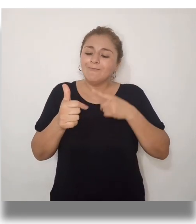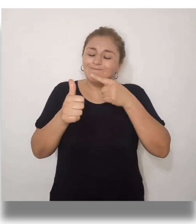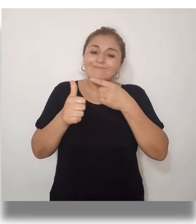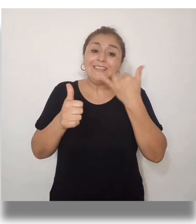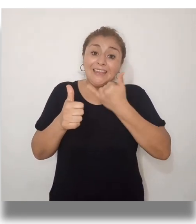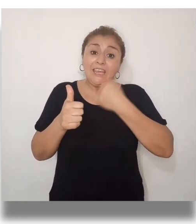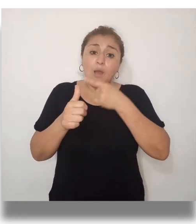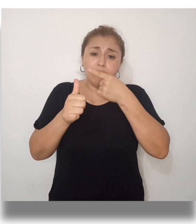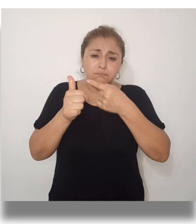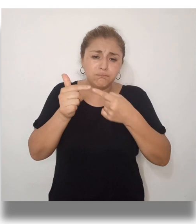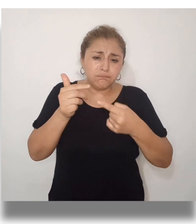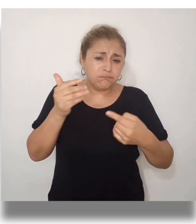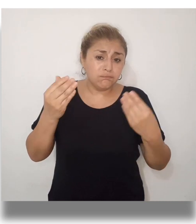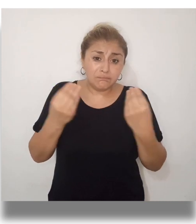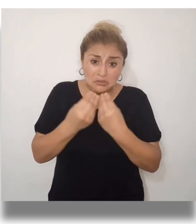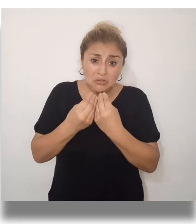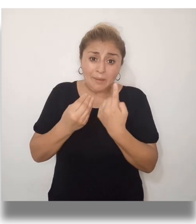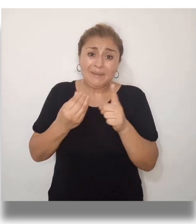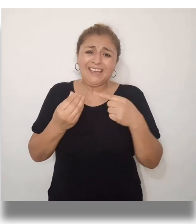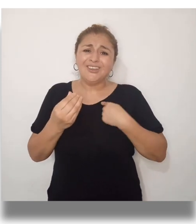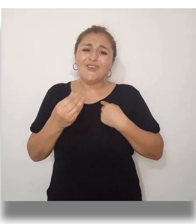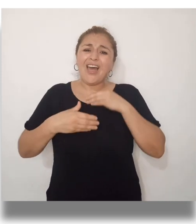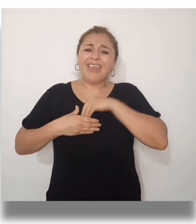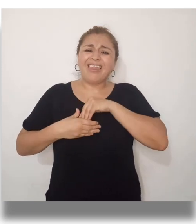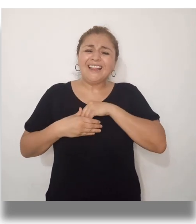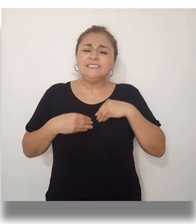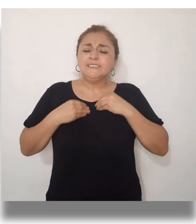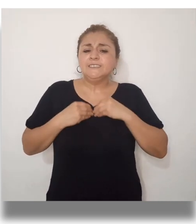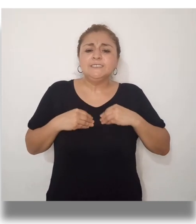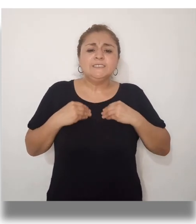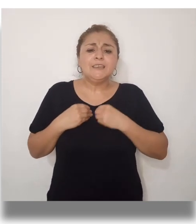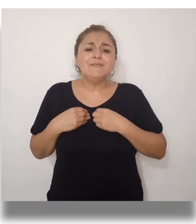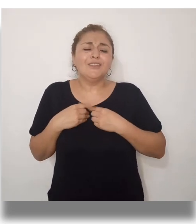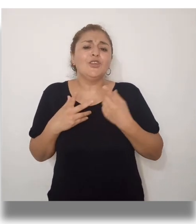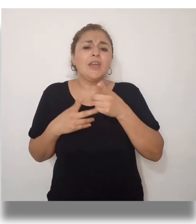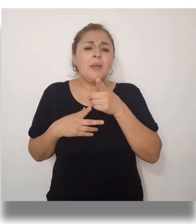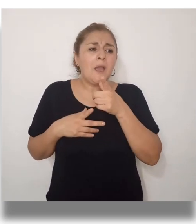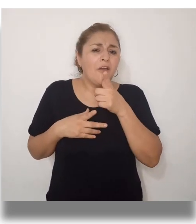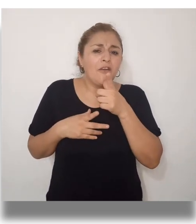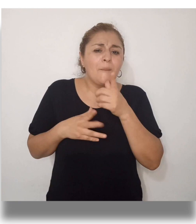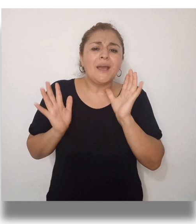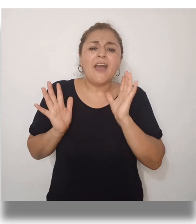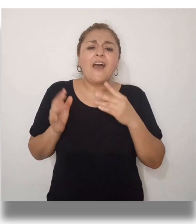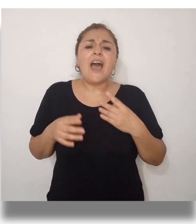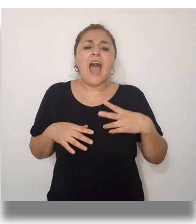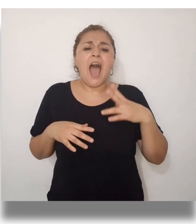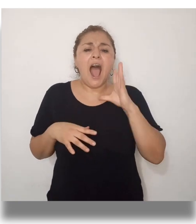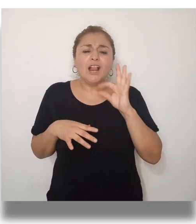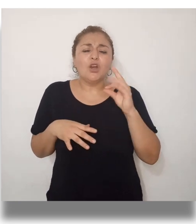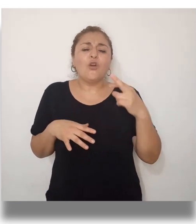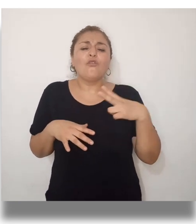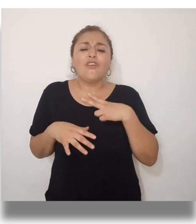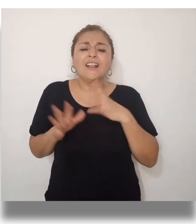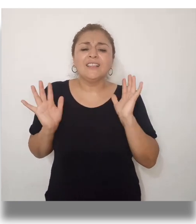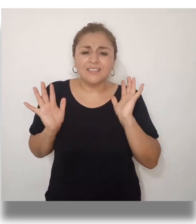se sentía bien A pesar de tenerlo todo todavía él sentía que le faltaba algo